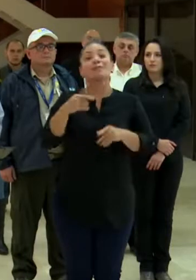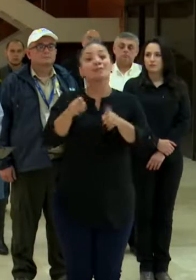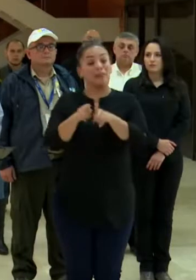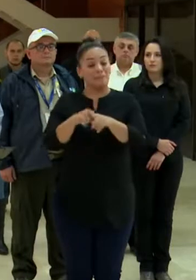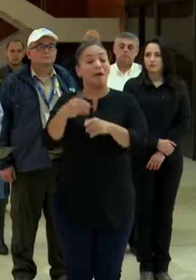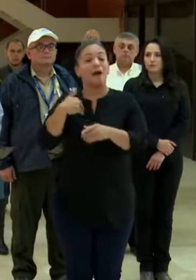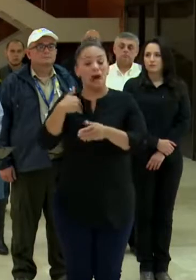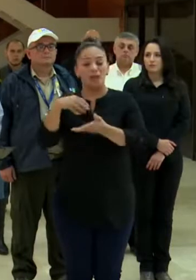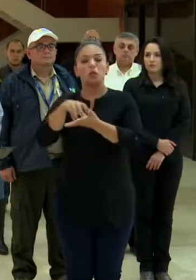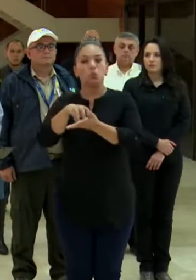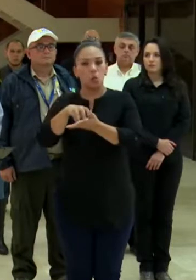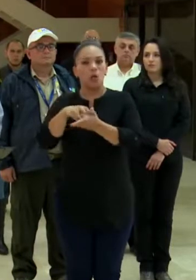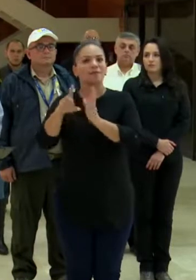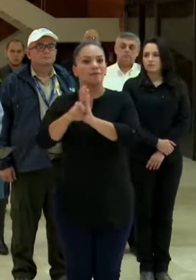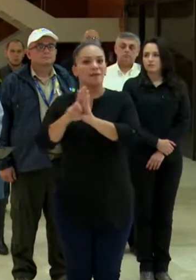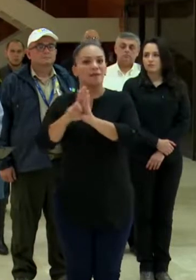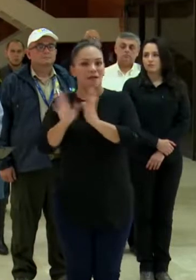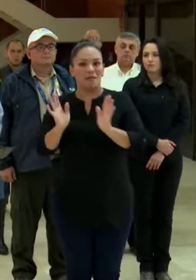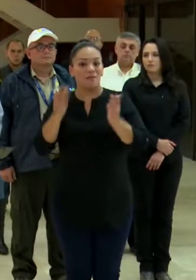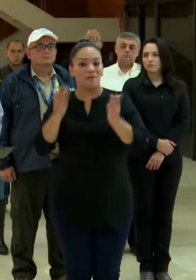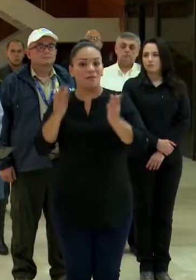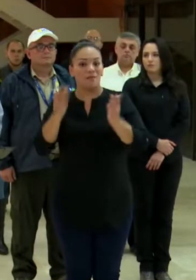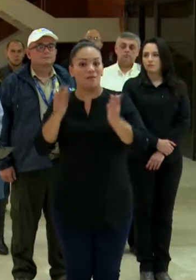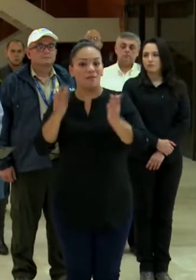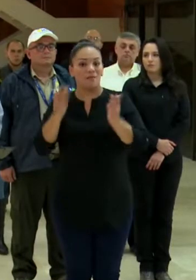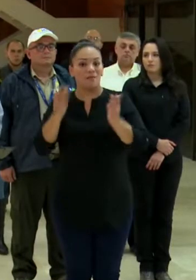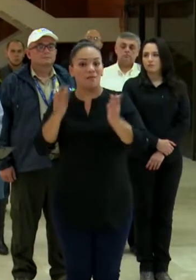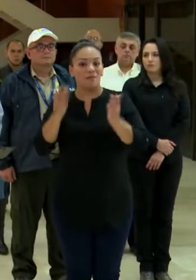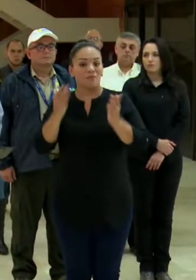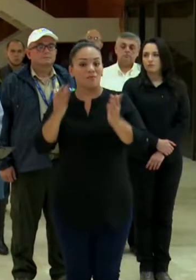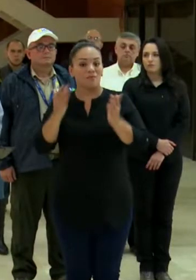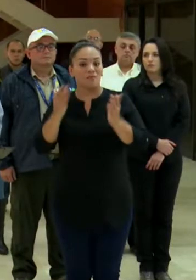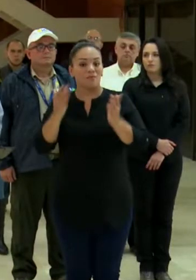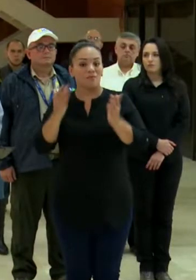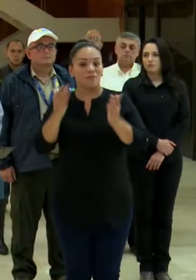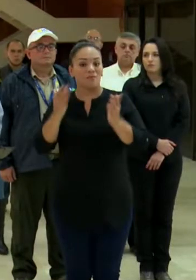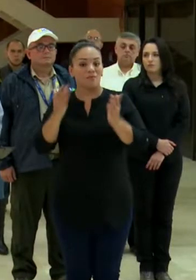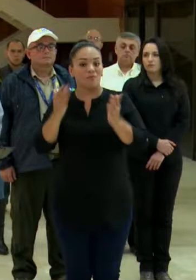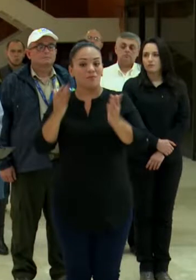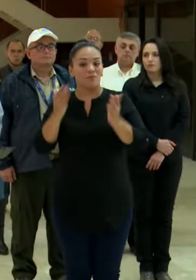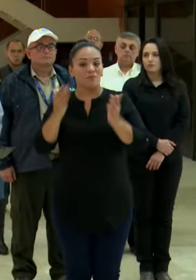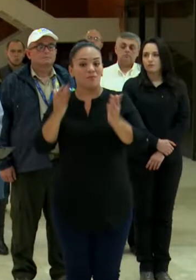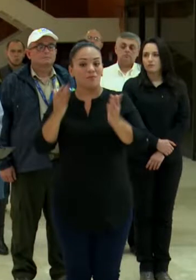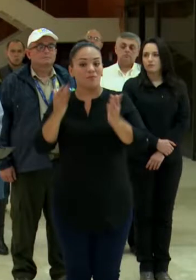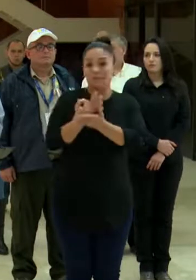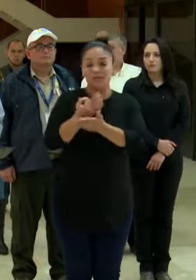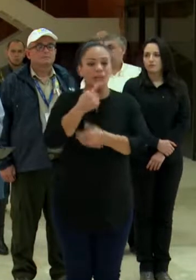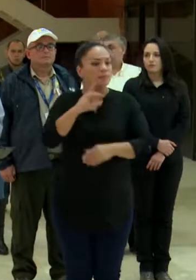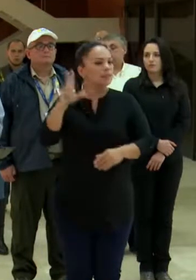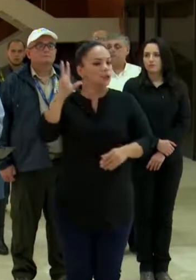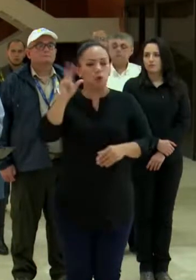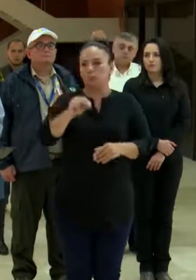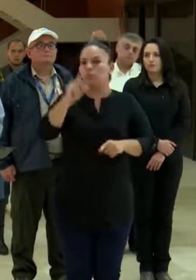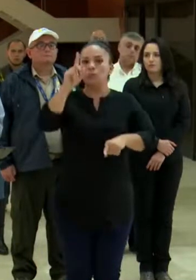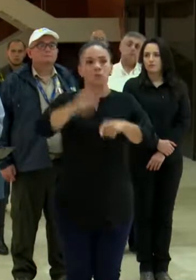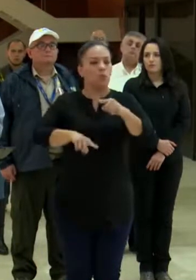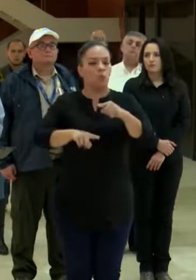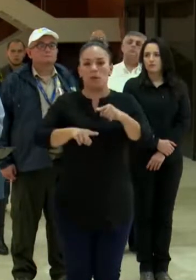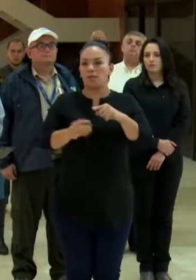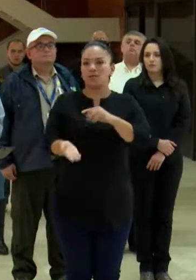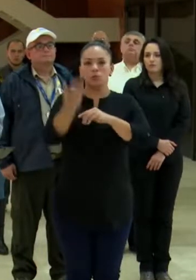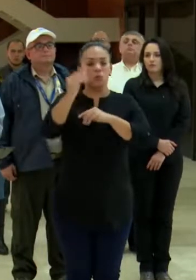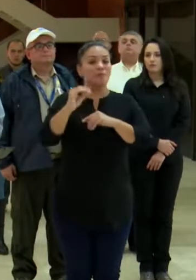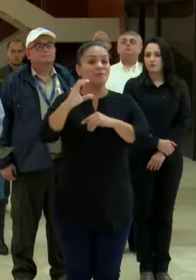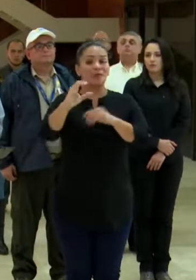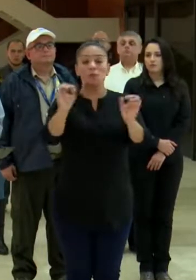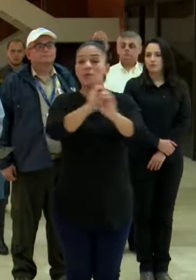legalidad. La ley de responsabilidad financiera dice no se le puede subir el